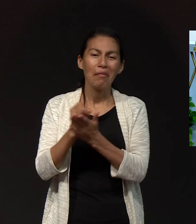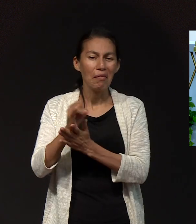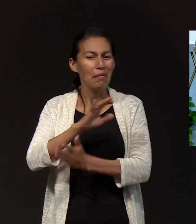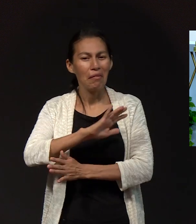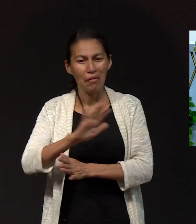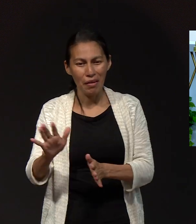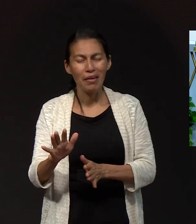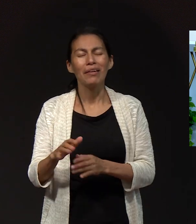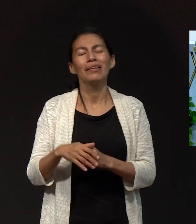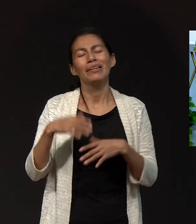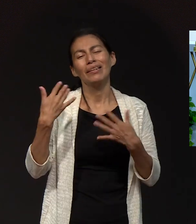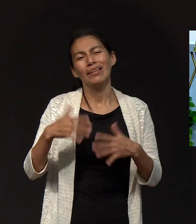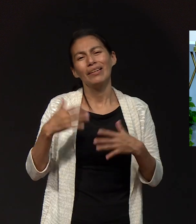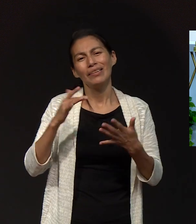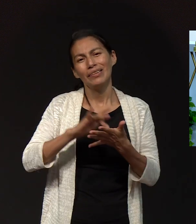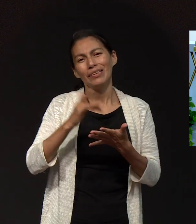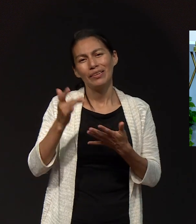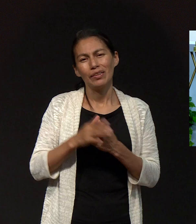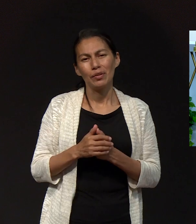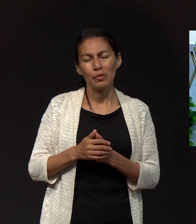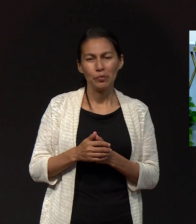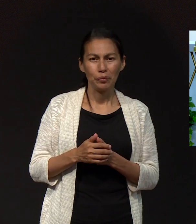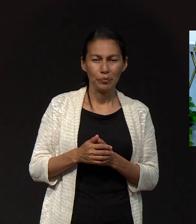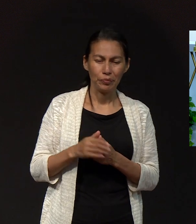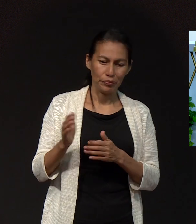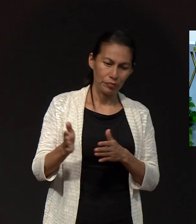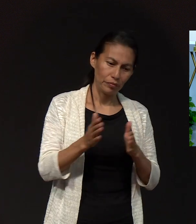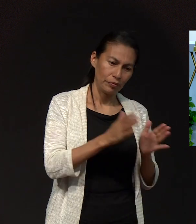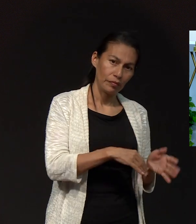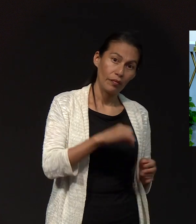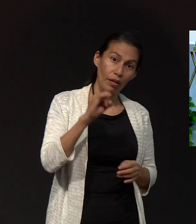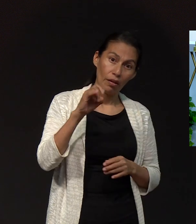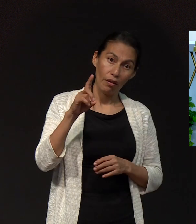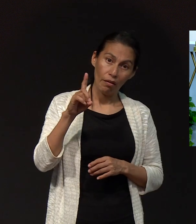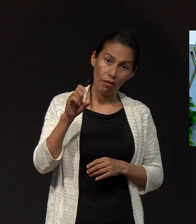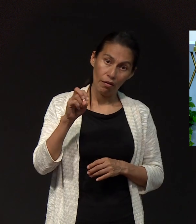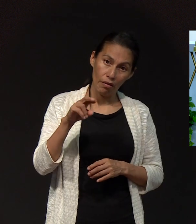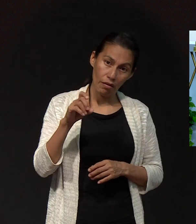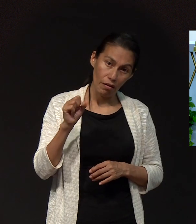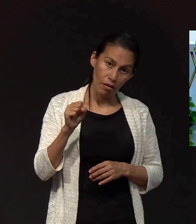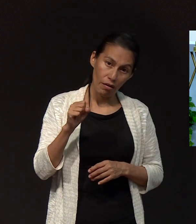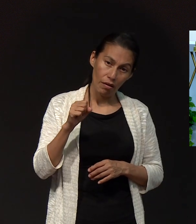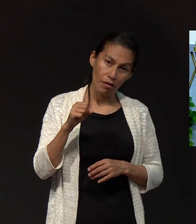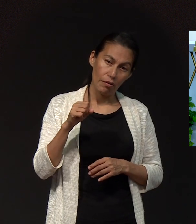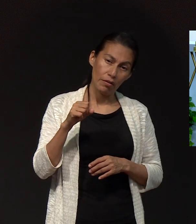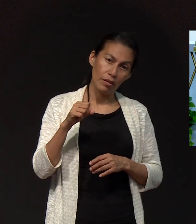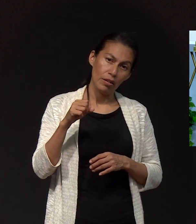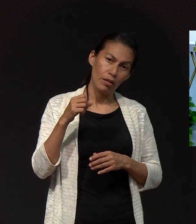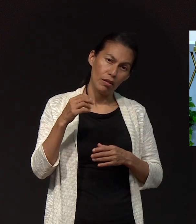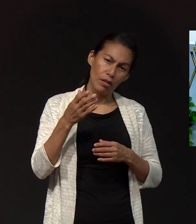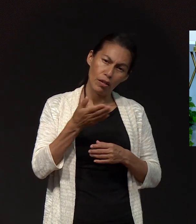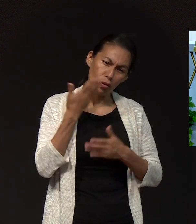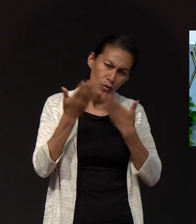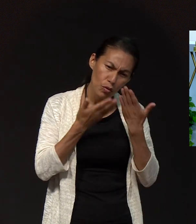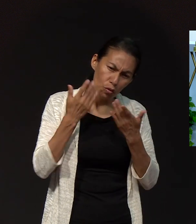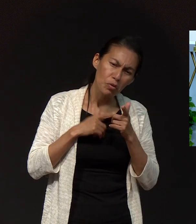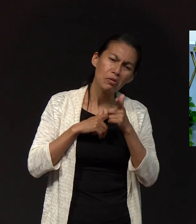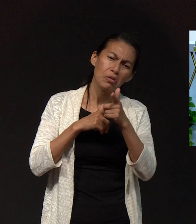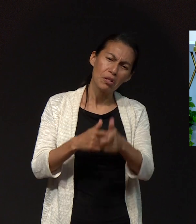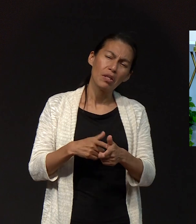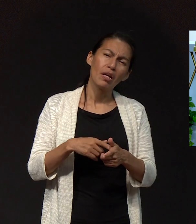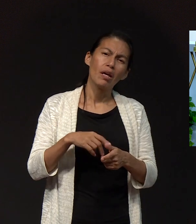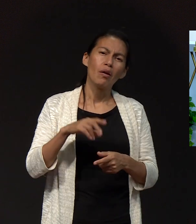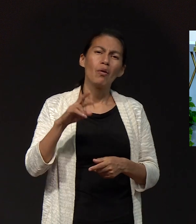La conversión De una persona Por Italia Trejo Para que continúe Estudiando Amén Por Rosita Emilio Y